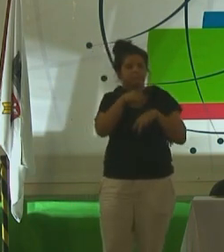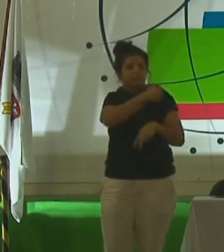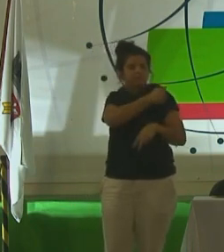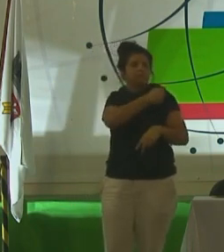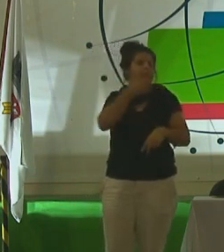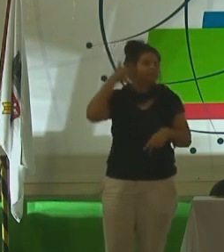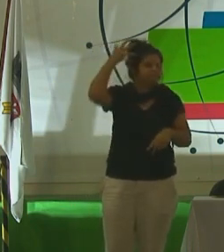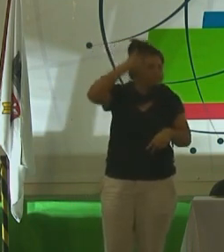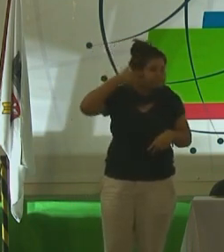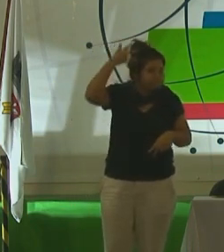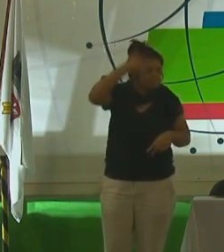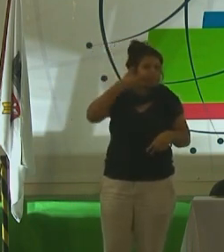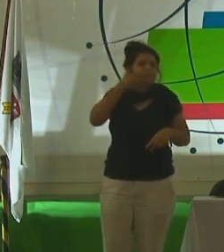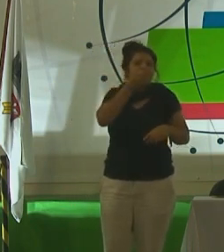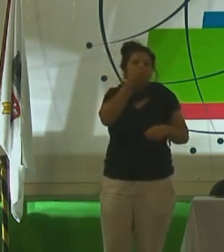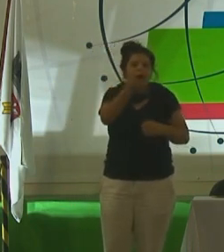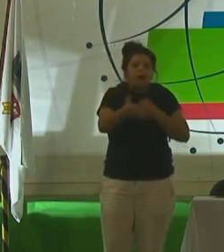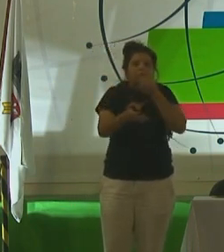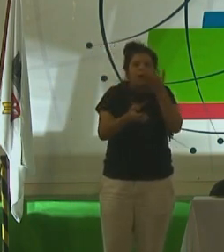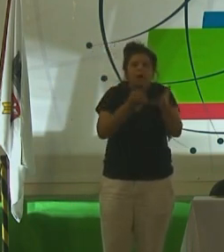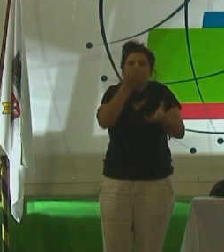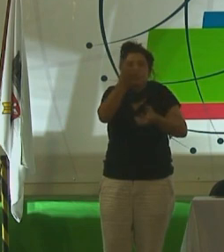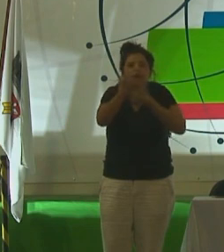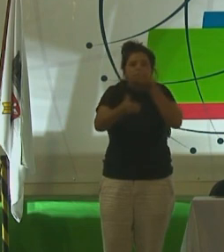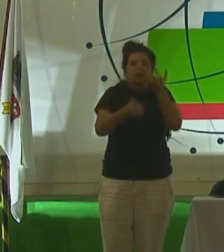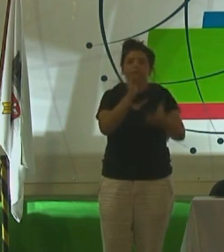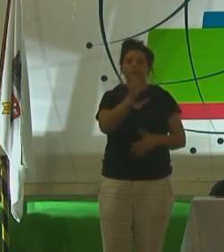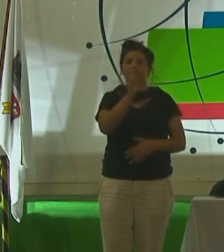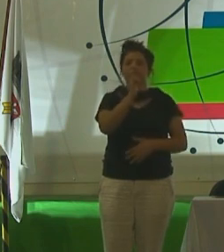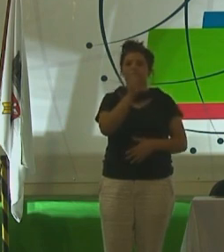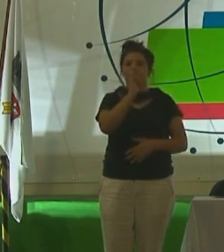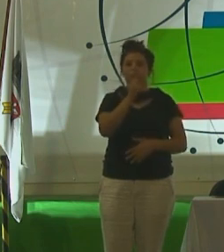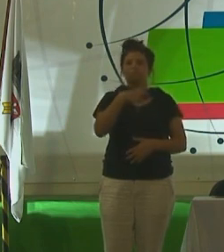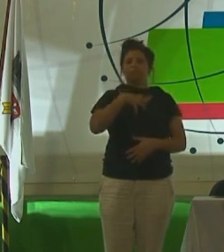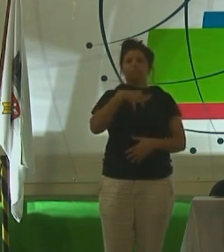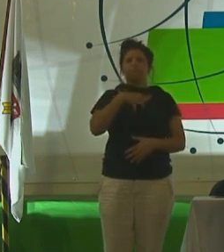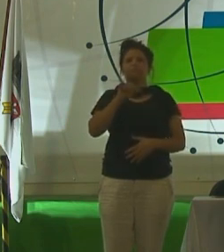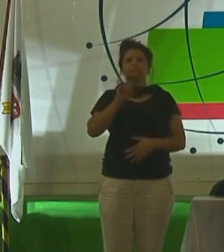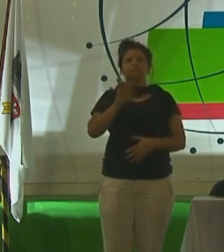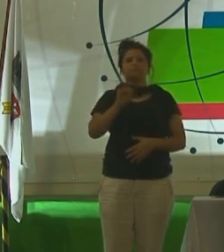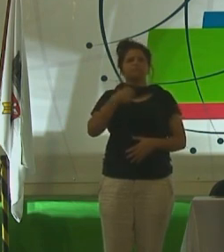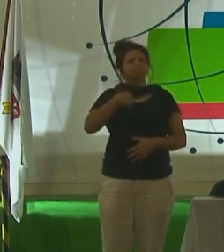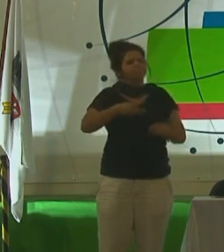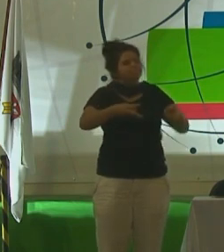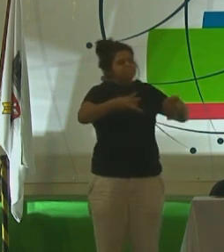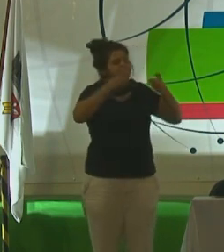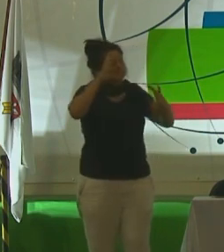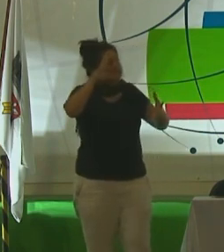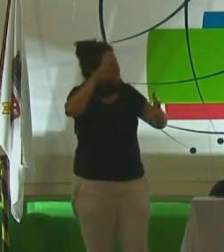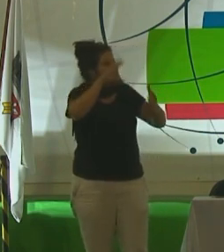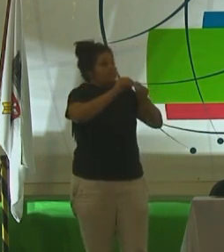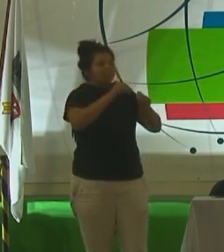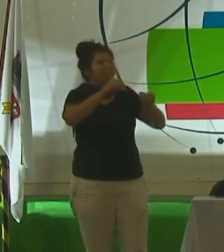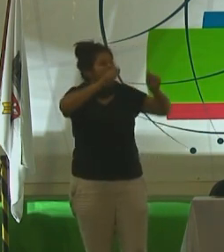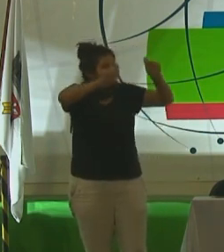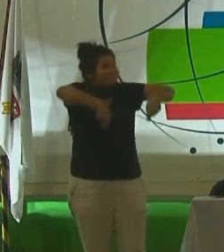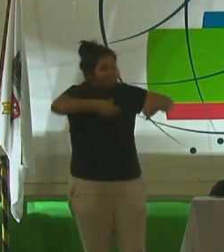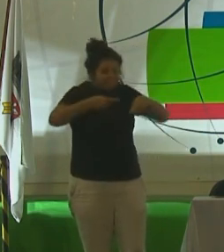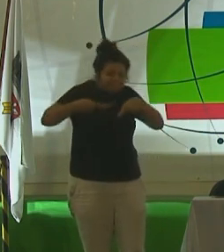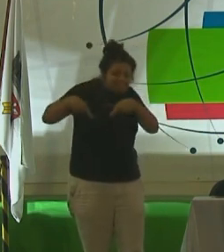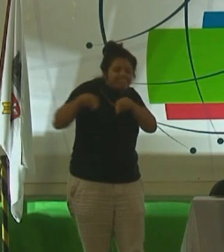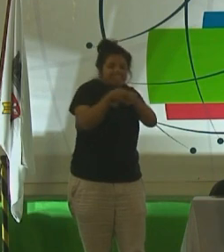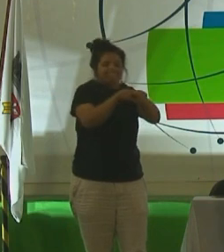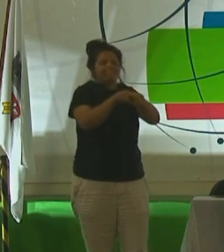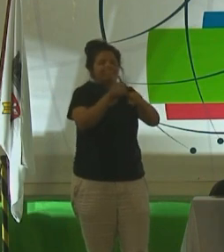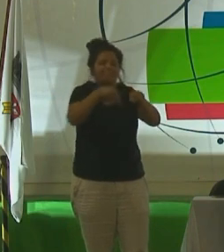né, nosso, dizendo de como ele se sente aqui, a gente percebe que é essa cooperação com ele, essa